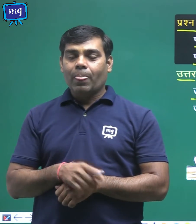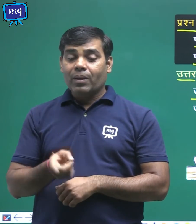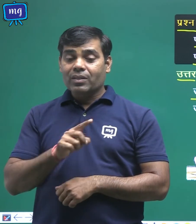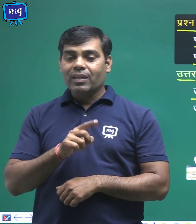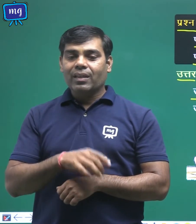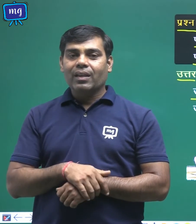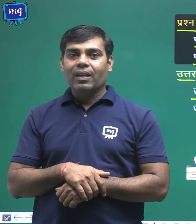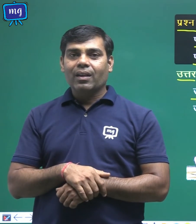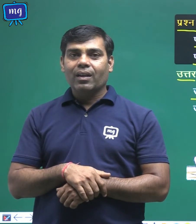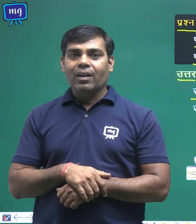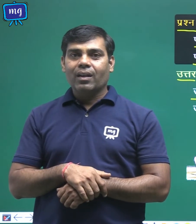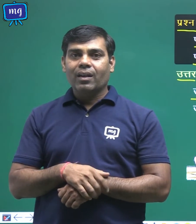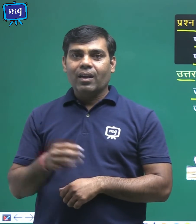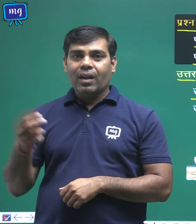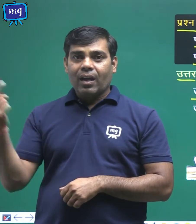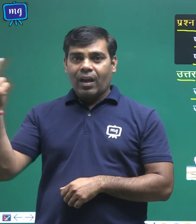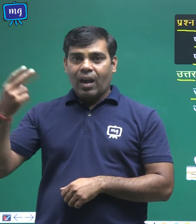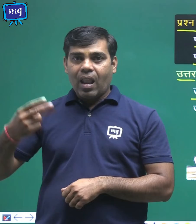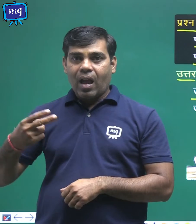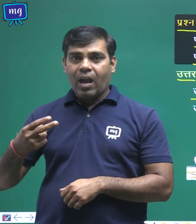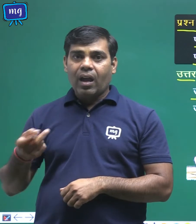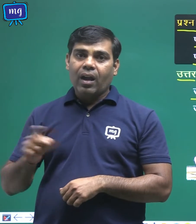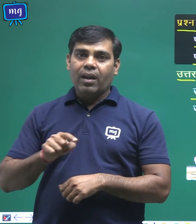उसकी कला का